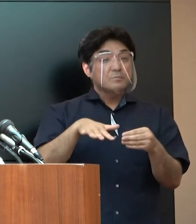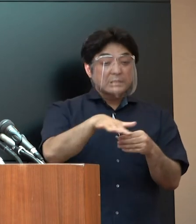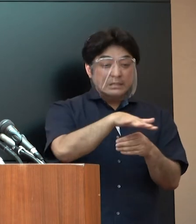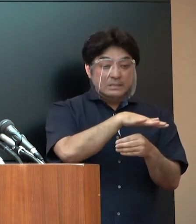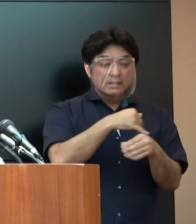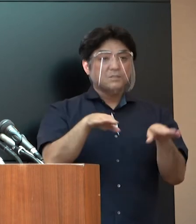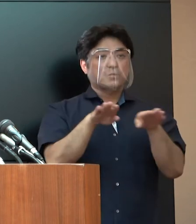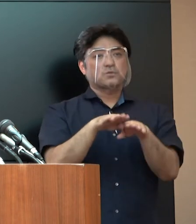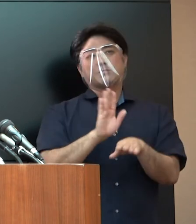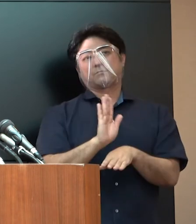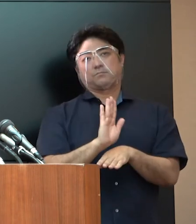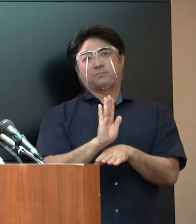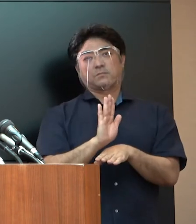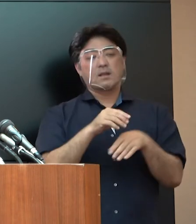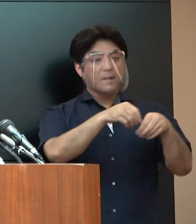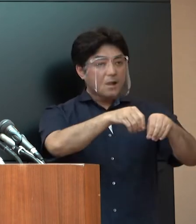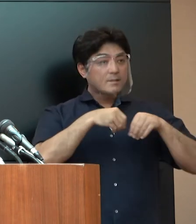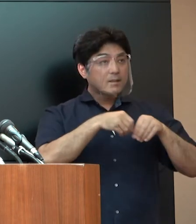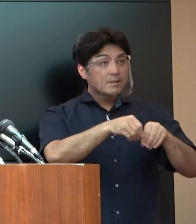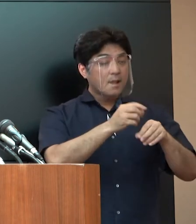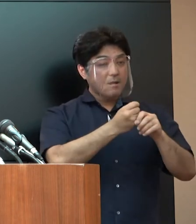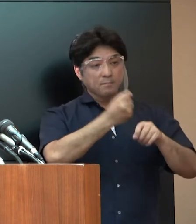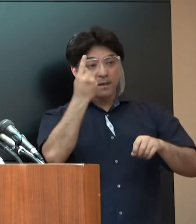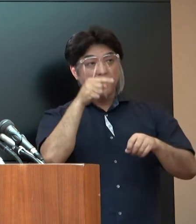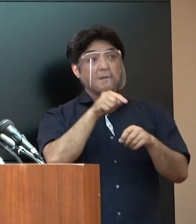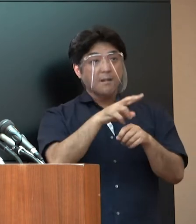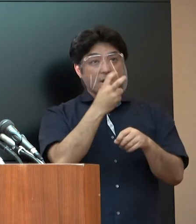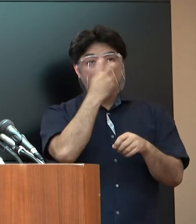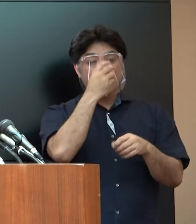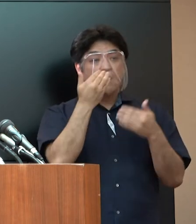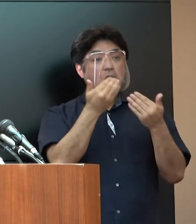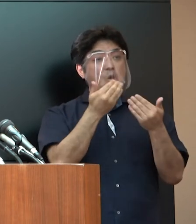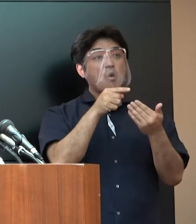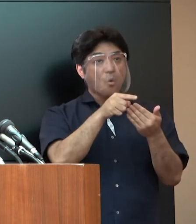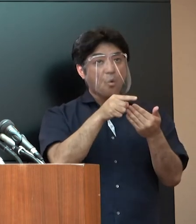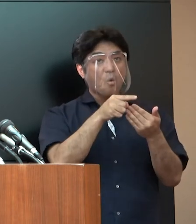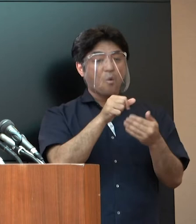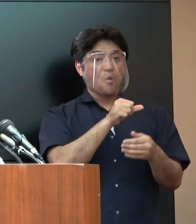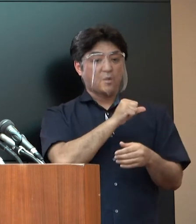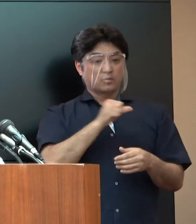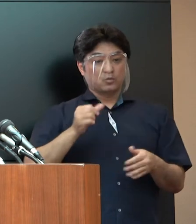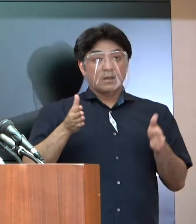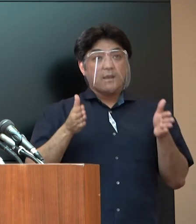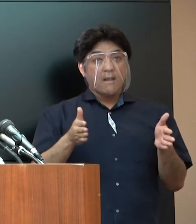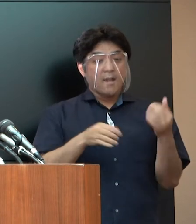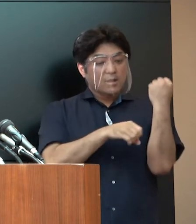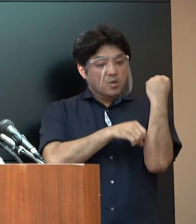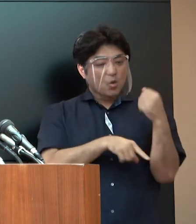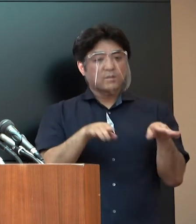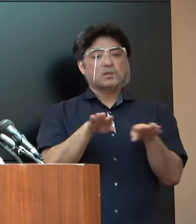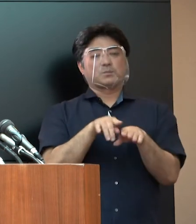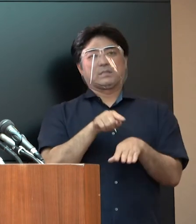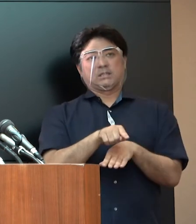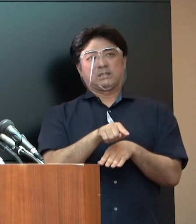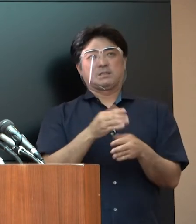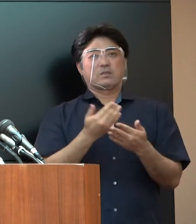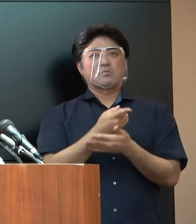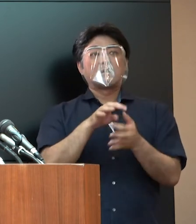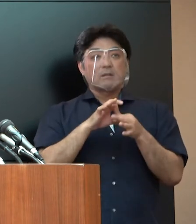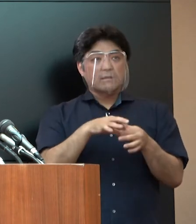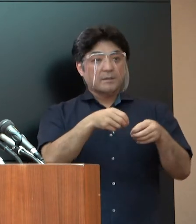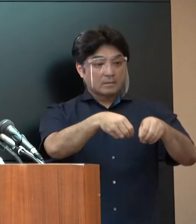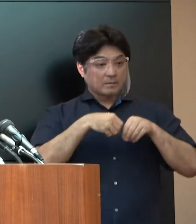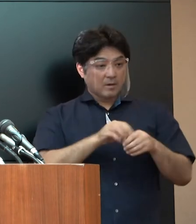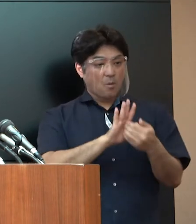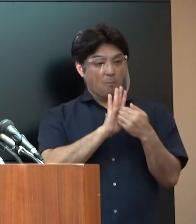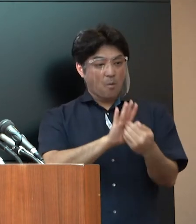わず、感染者が発生した学校を原則5日間程度の臨時休業とし、引き続き感染症対策を徹底した